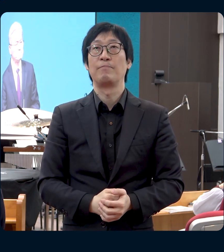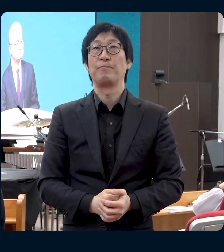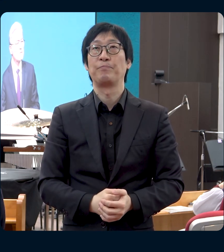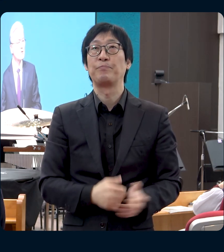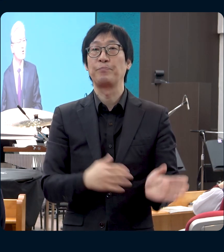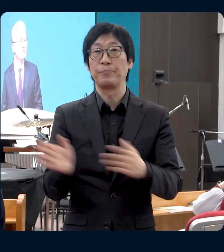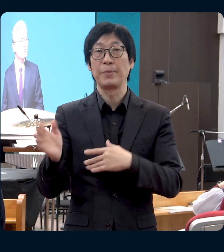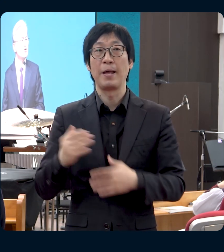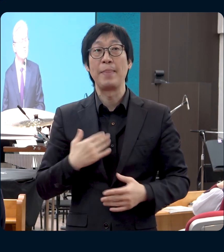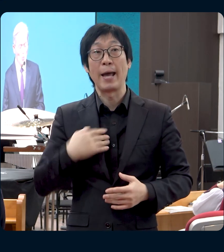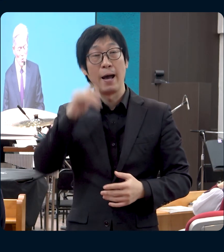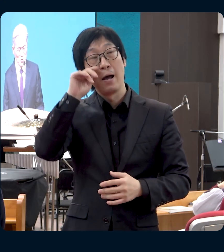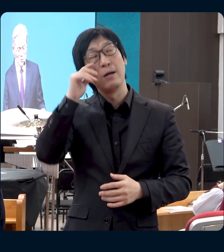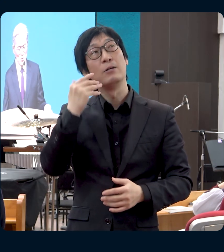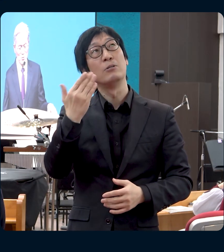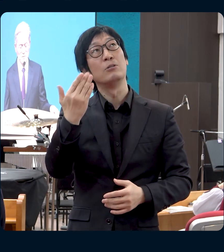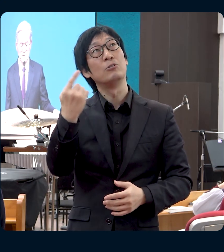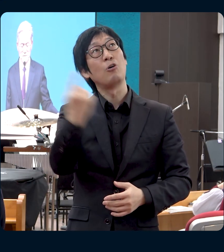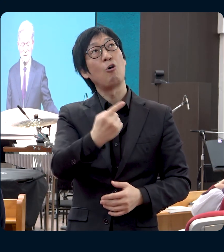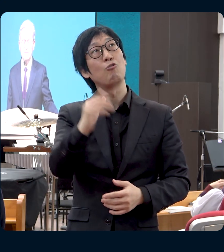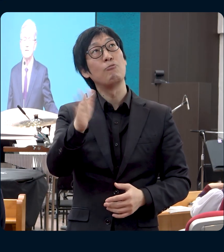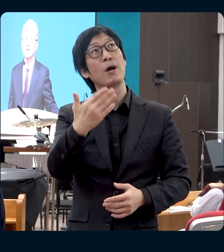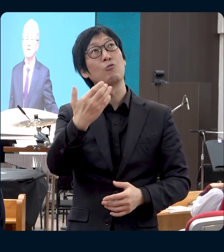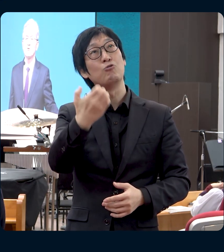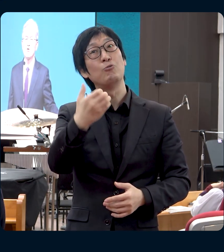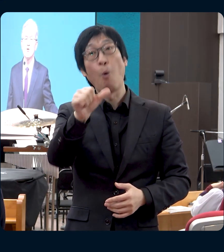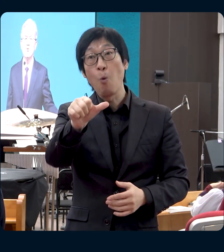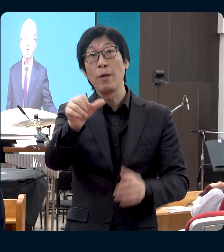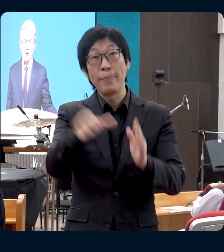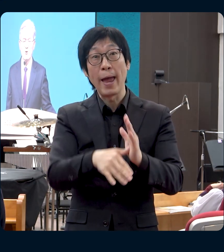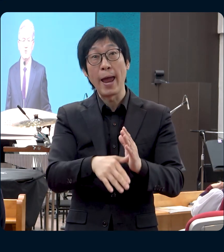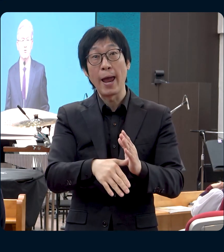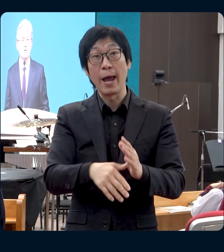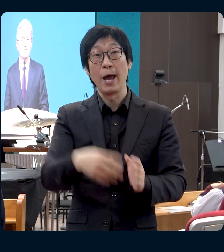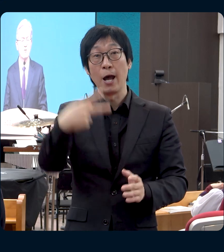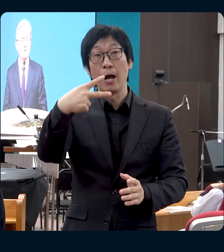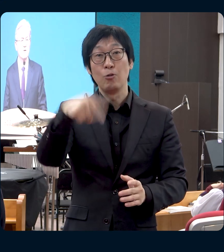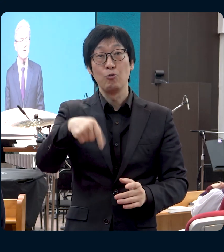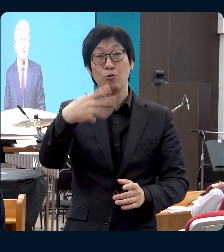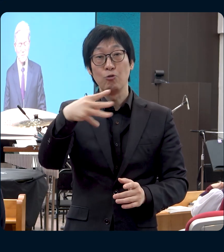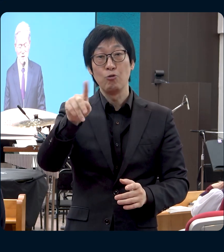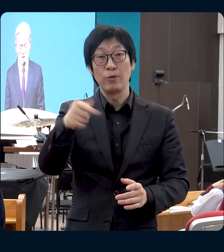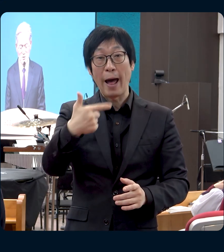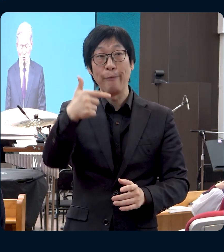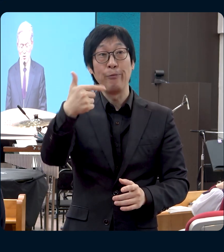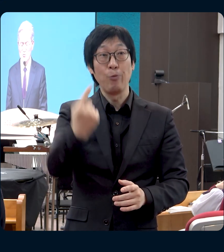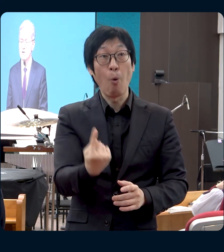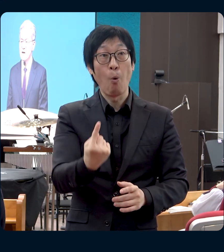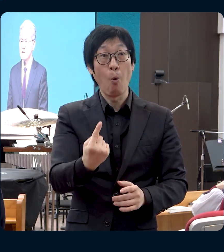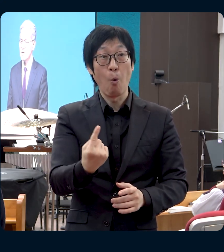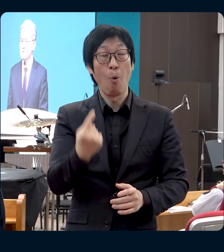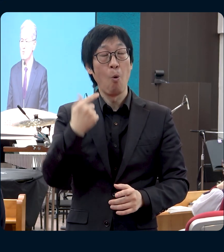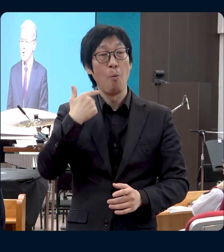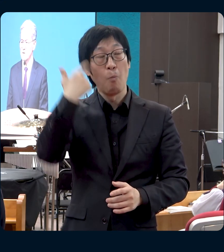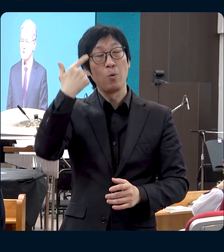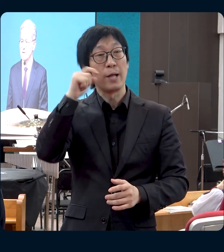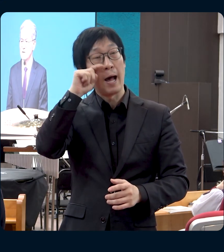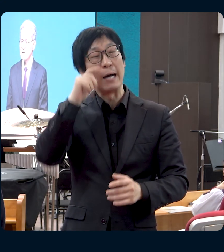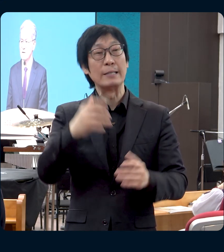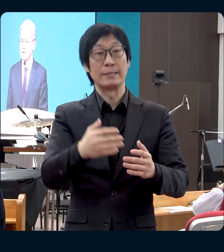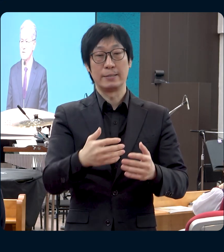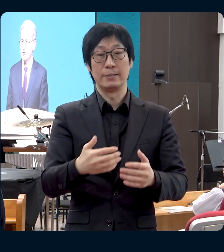제가 1995년 그때 두란노 목회연구원을 섬기면서 성지순례 팀을